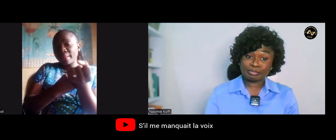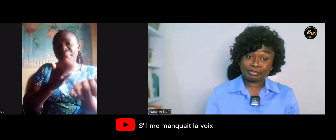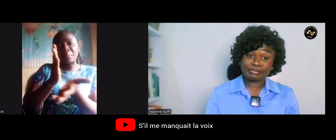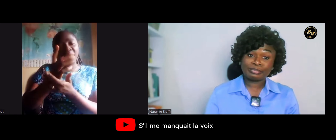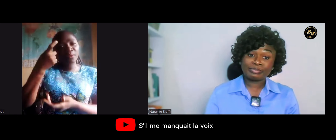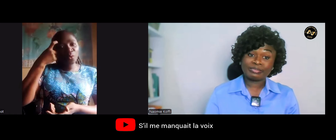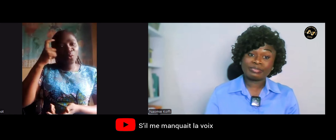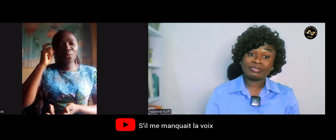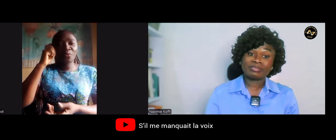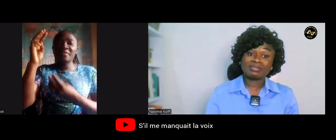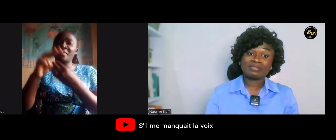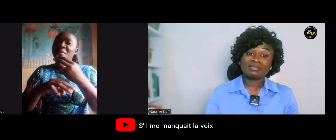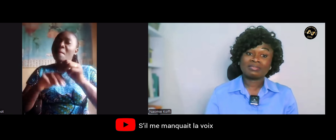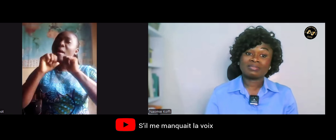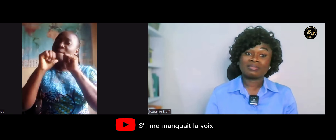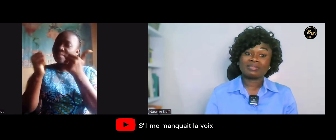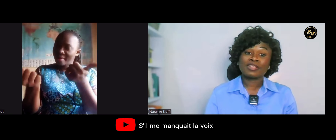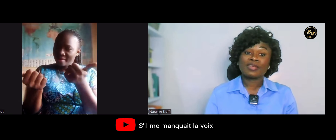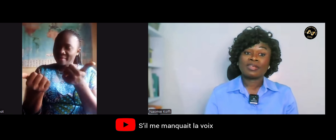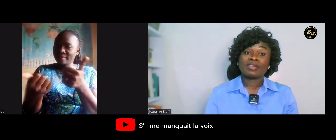propres.